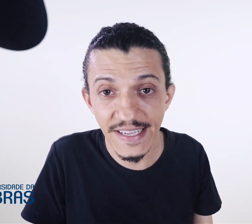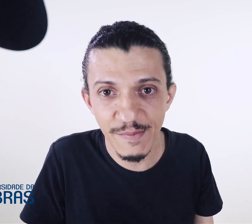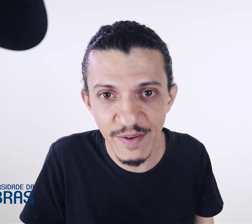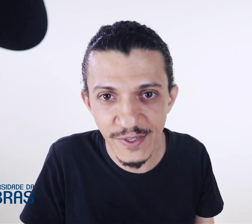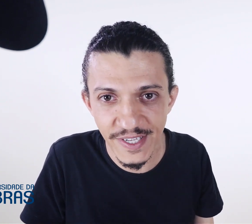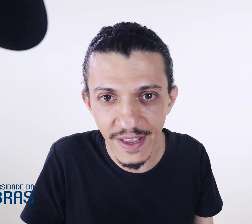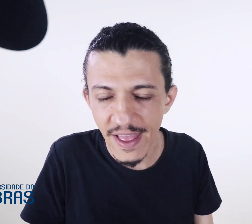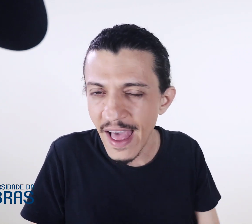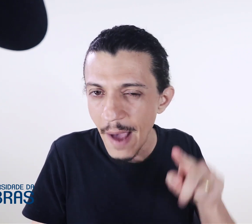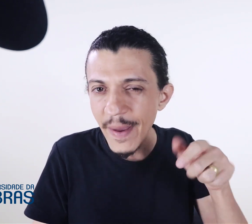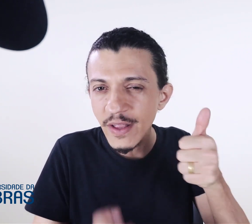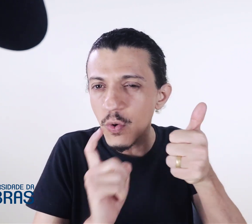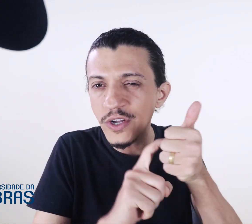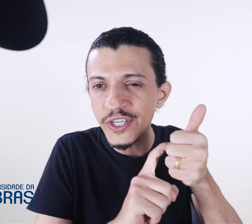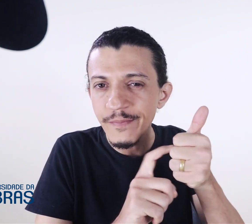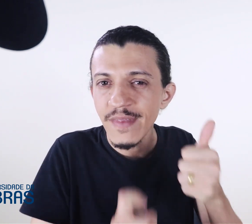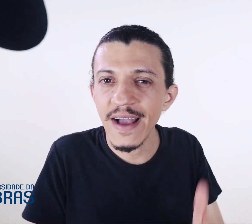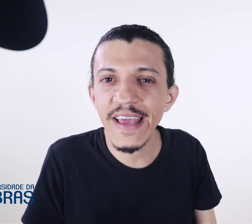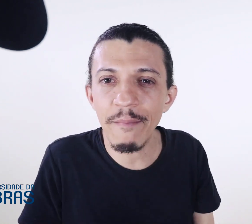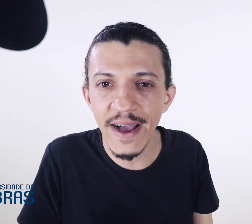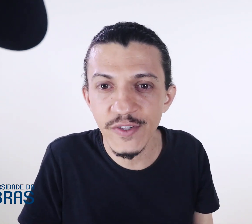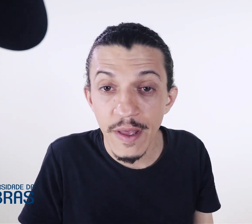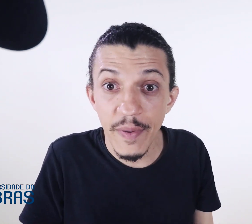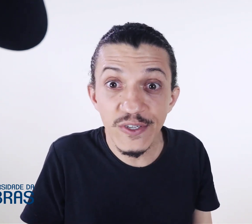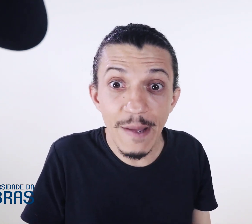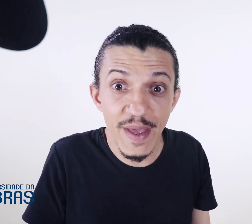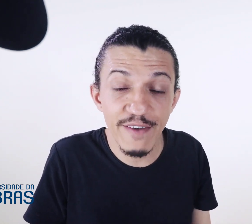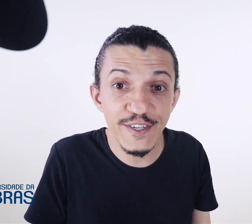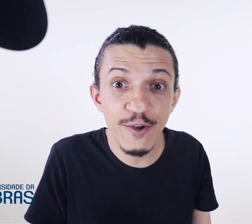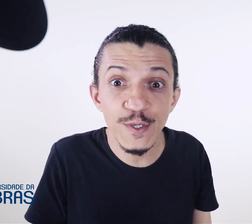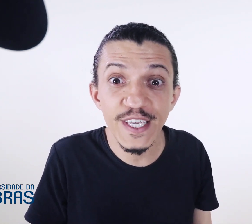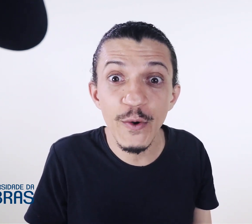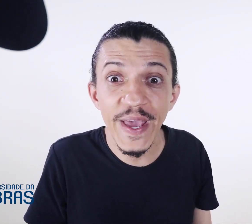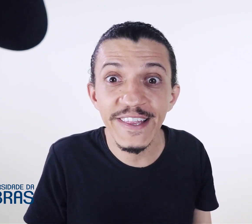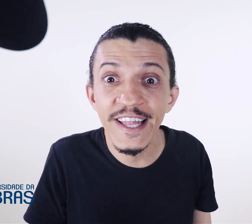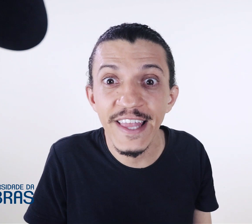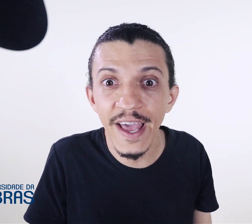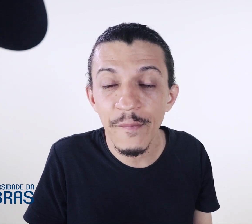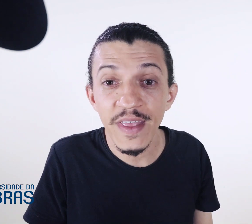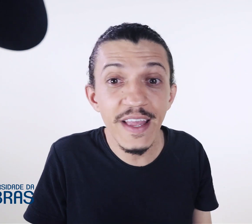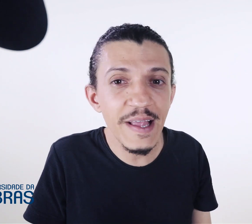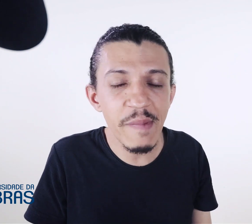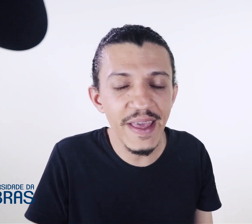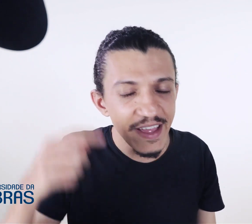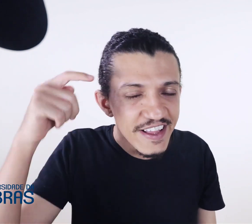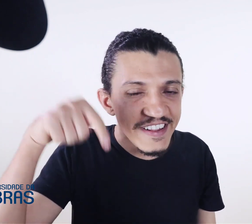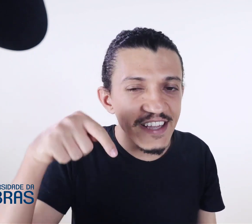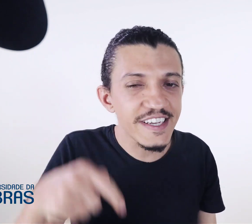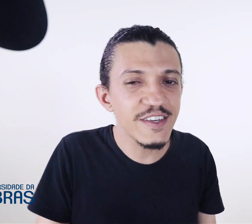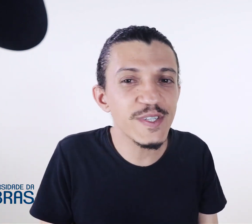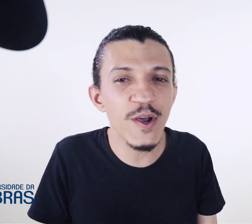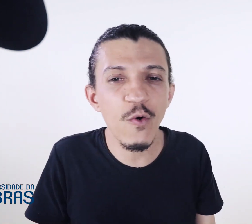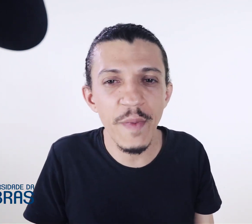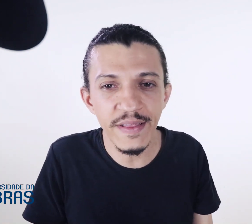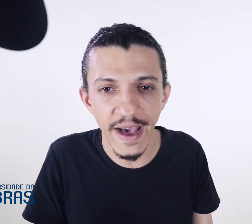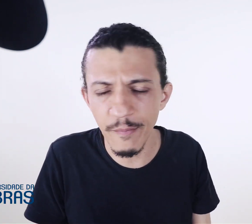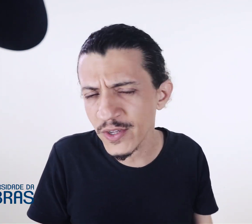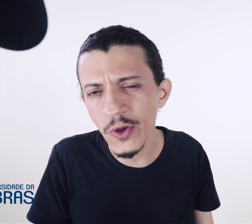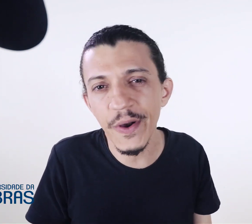para você, aperta curtir aqui abaixo para eu saber que você conseguiu entender e também deixa aqui o seu comentário. Pode colocar